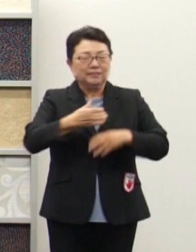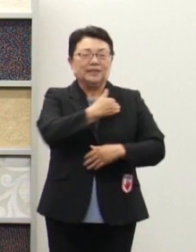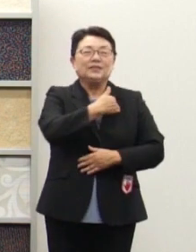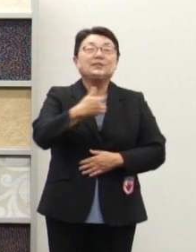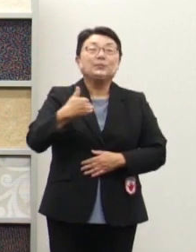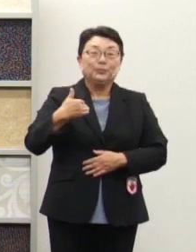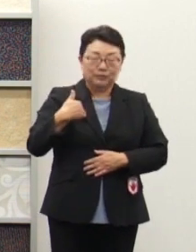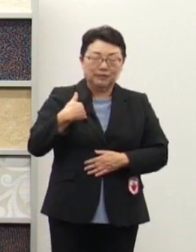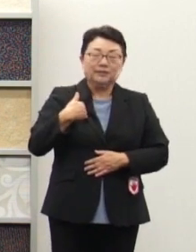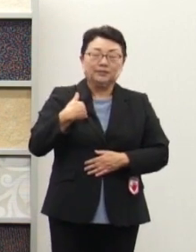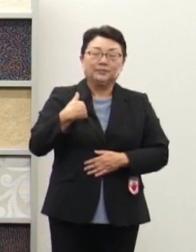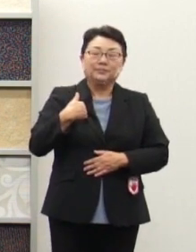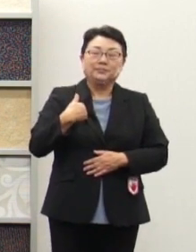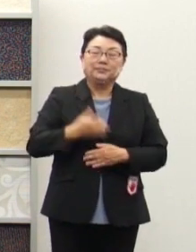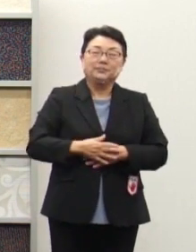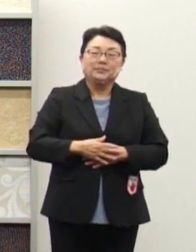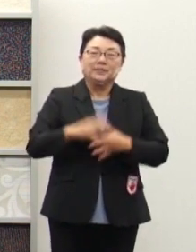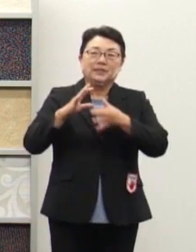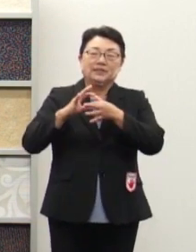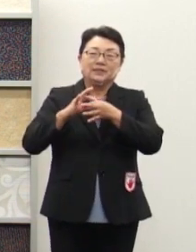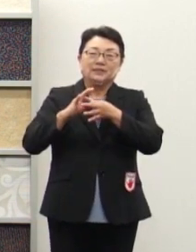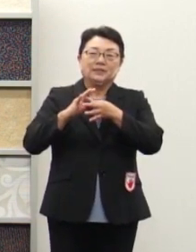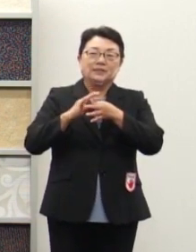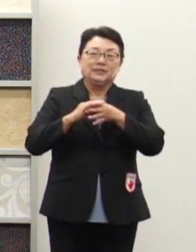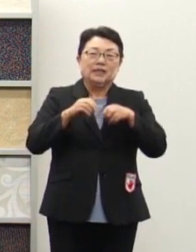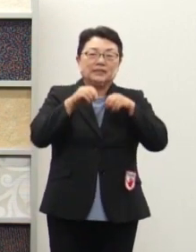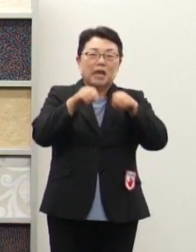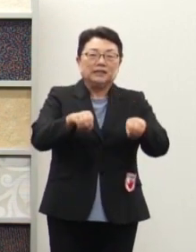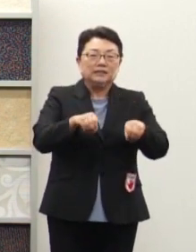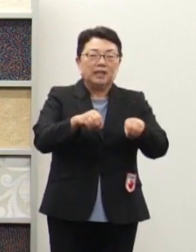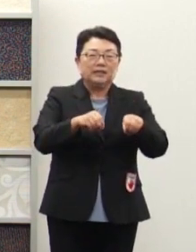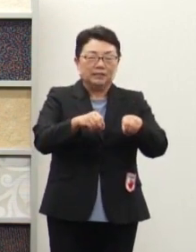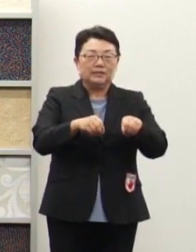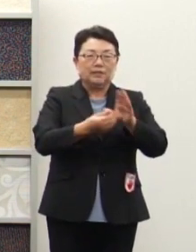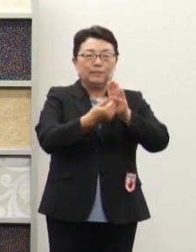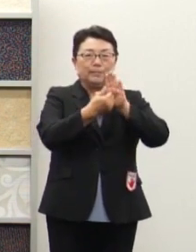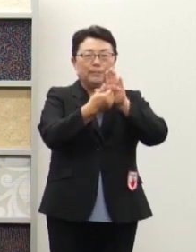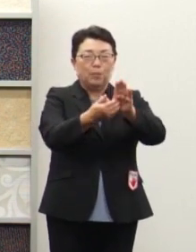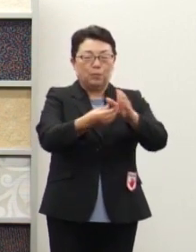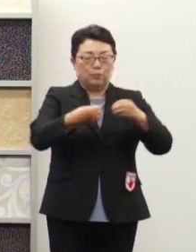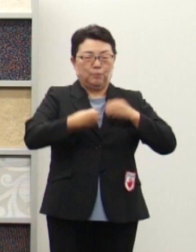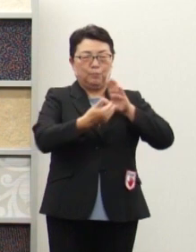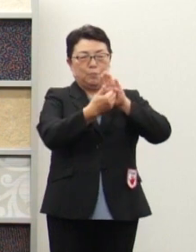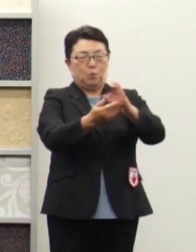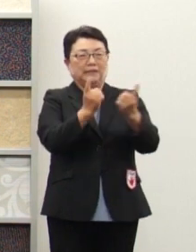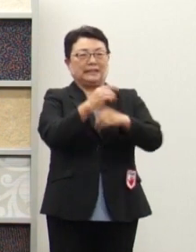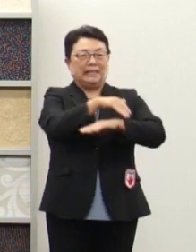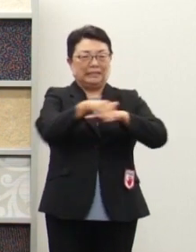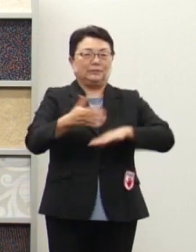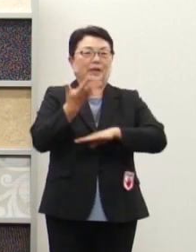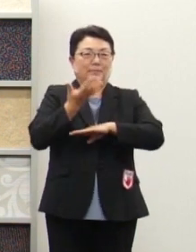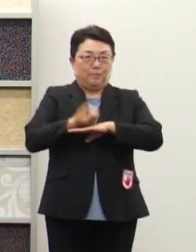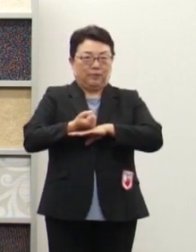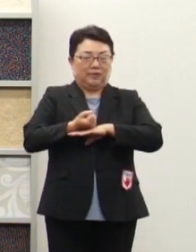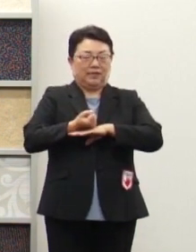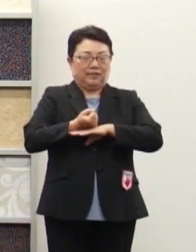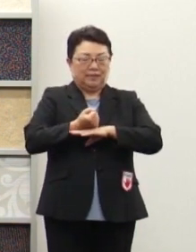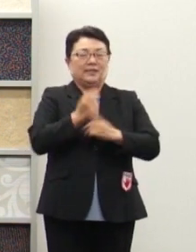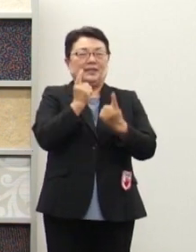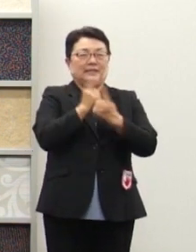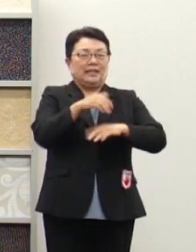ひ、引き続き、感染防止、基本的な感染防止対策をはじめですね、感染防止